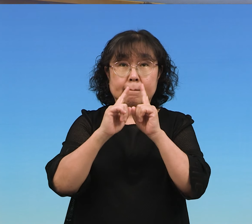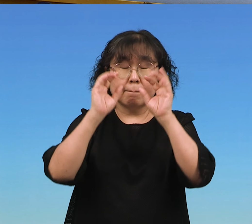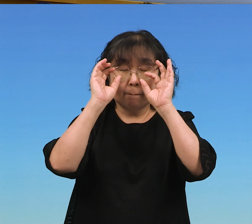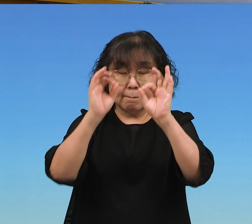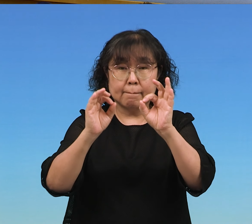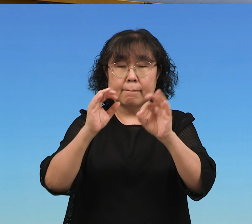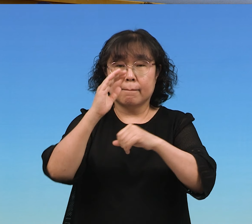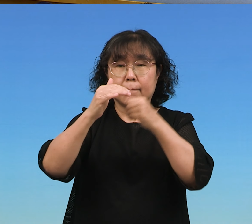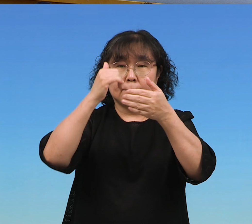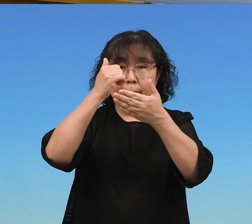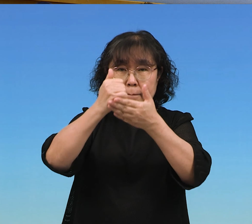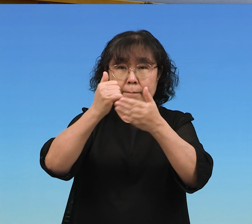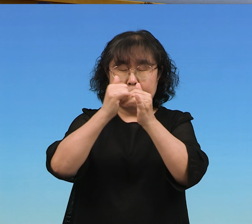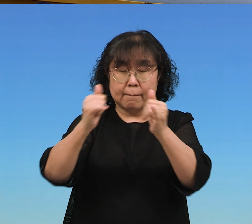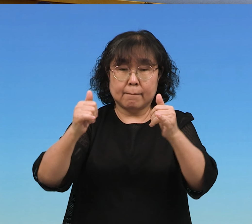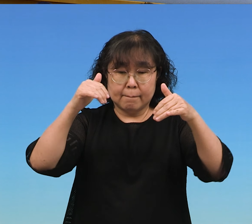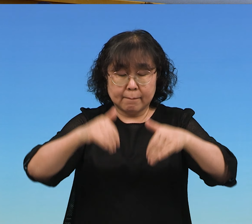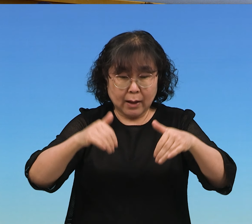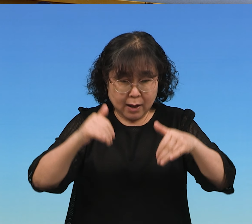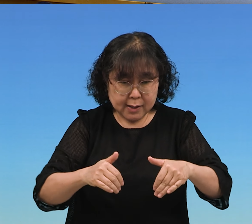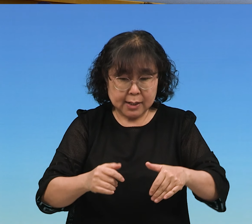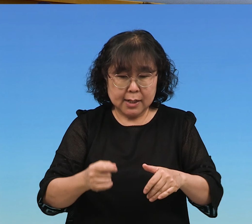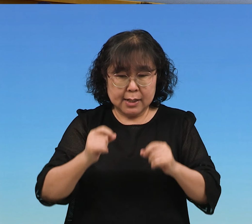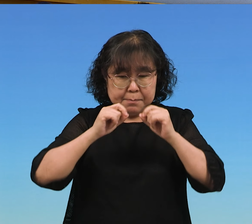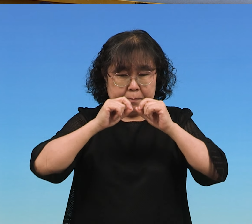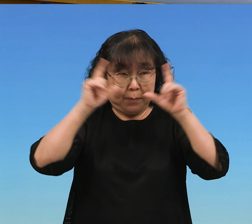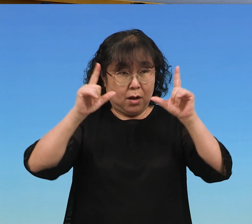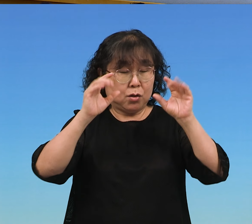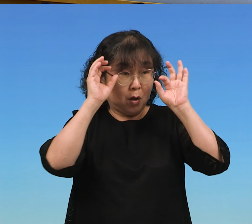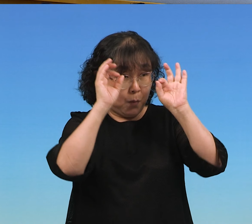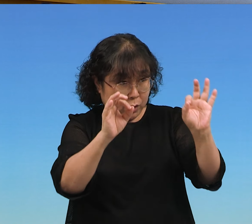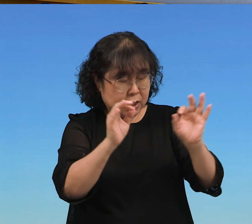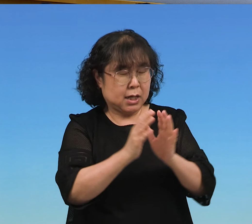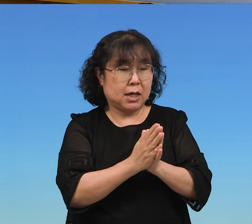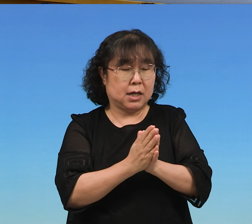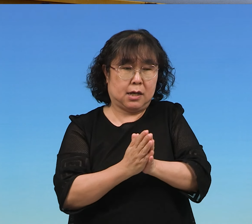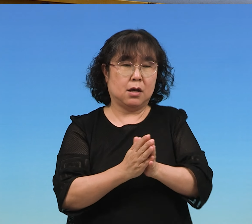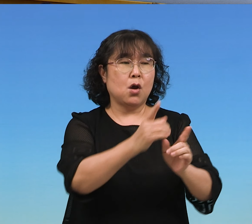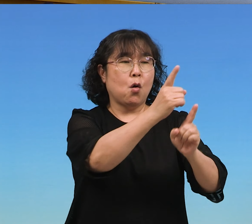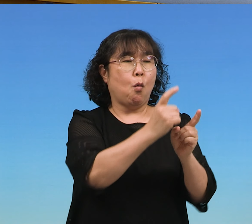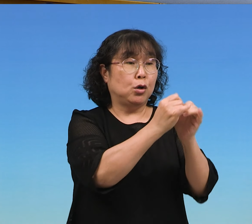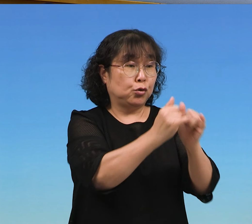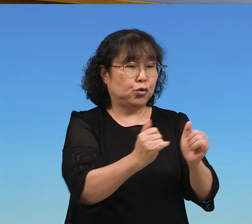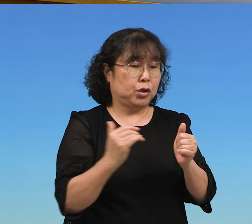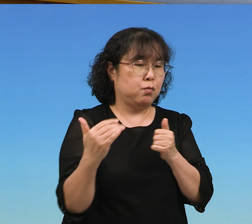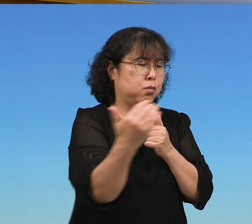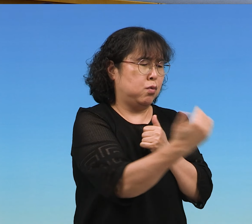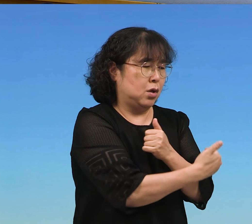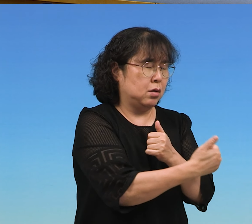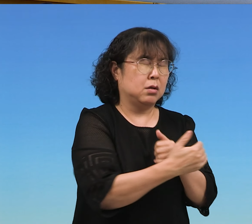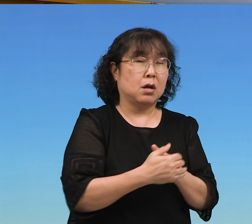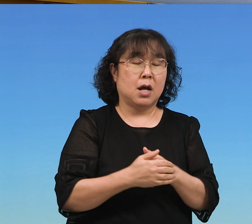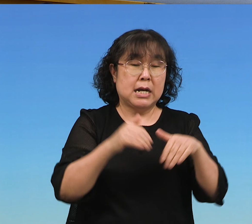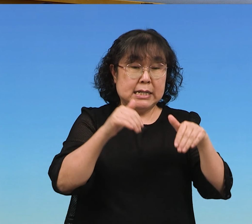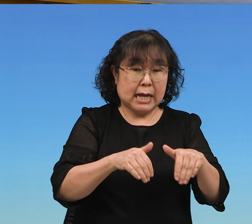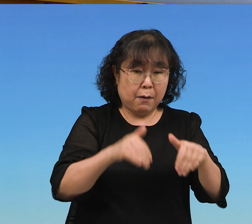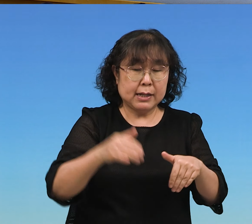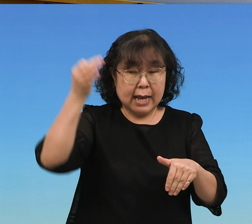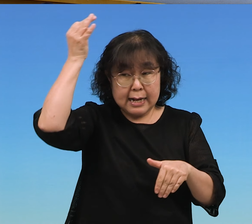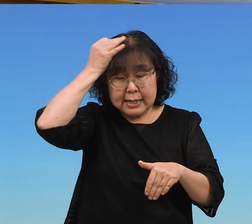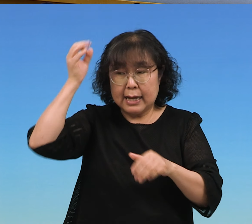15절 보십시오. 하나님의 사람의 사환이 일찍 일어나서 나가보니 군사와 말과 병거가 성읍을